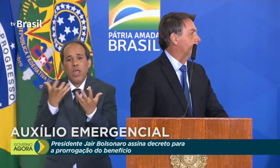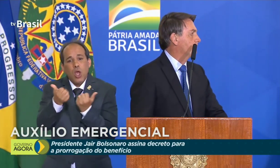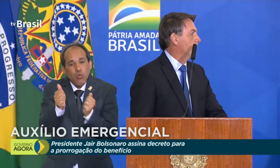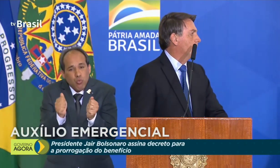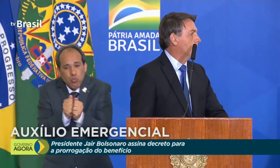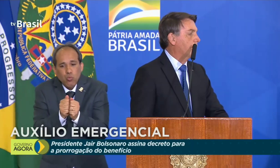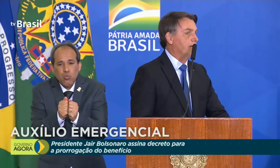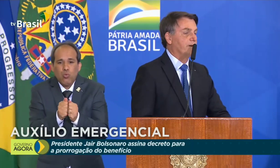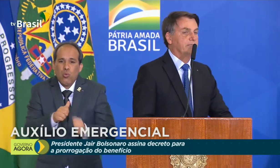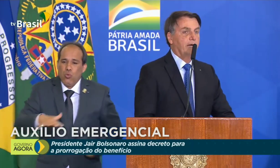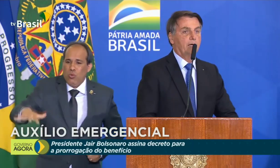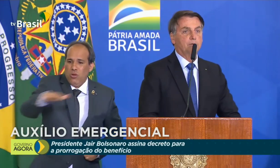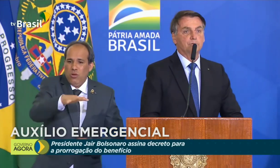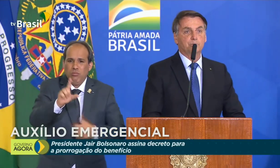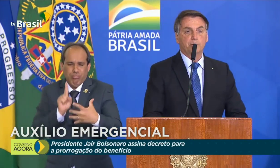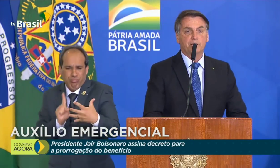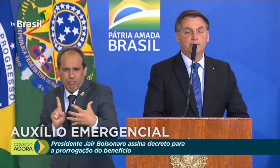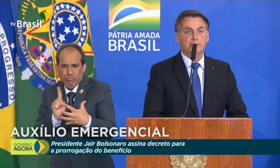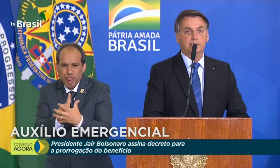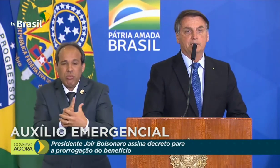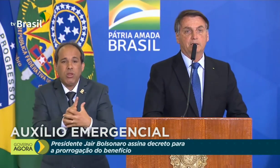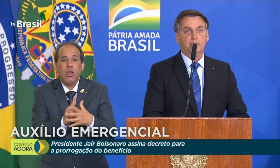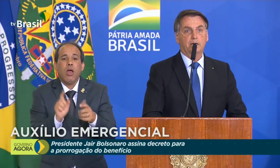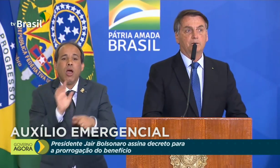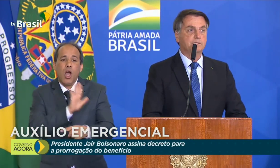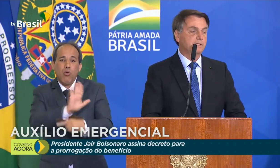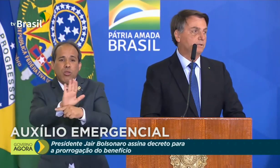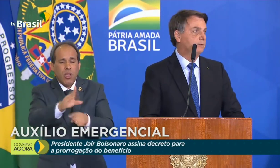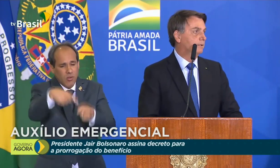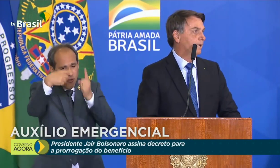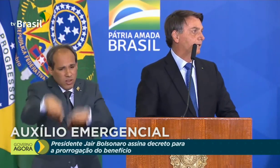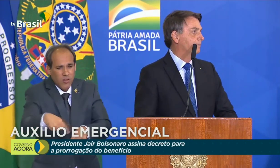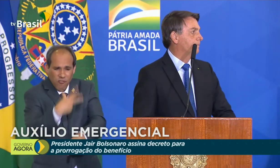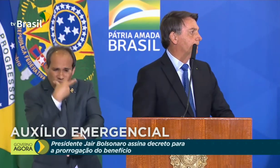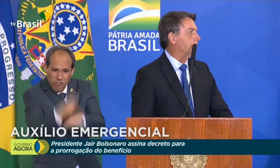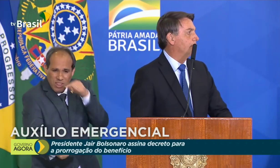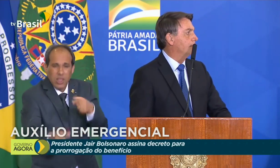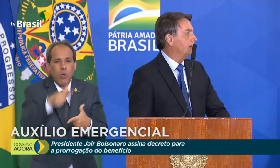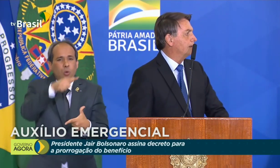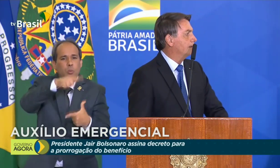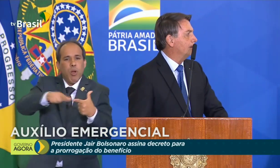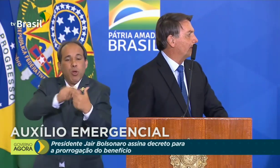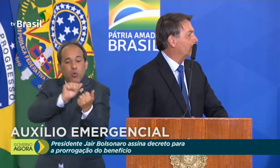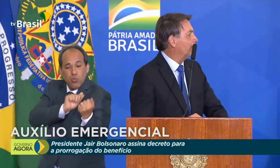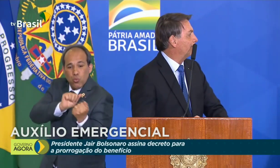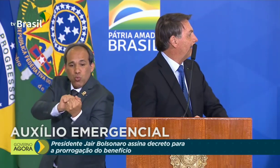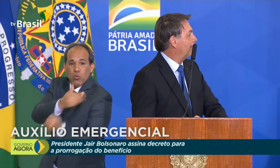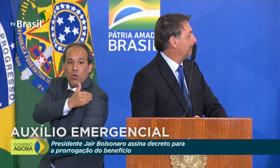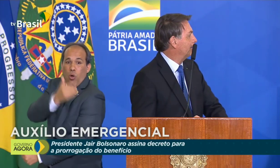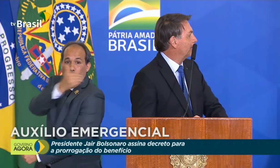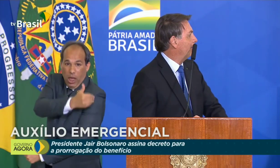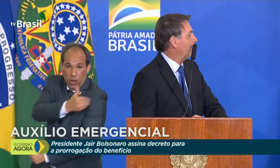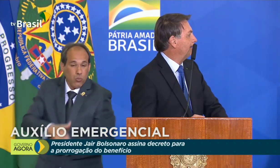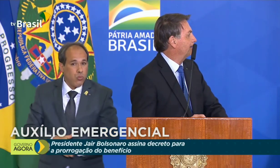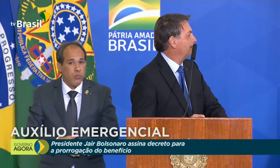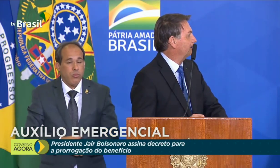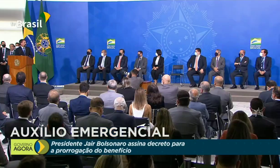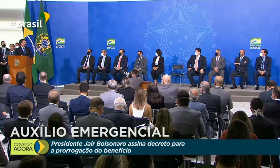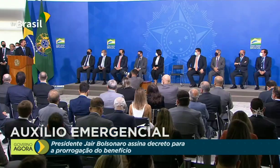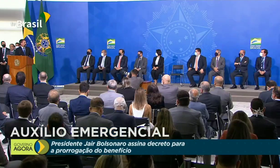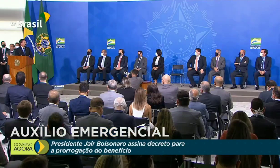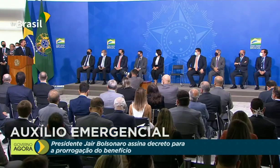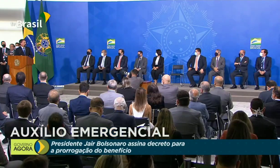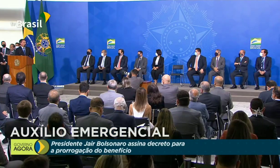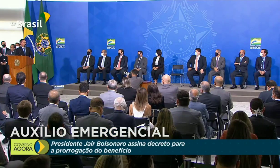deles, quer enfrentar os problemas ao seu lado. Eu quero convidar, a partir de agora,